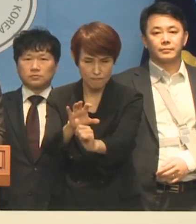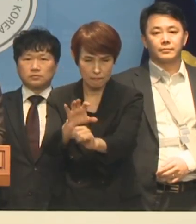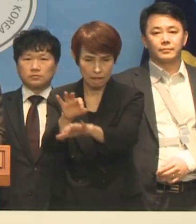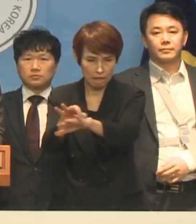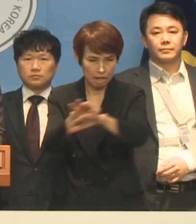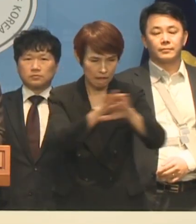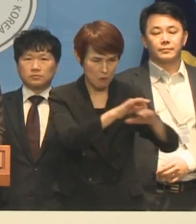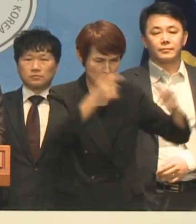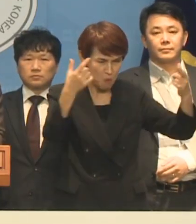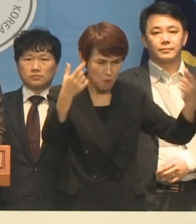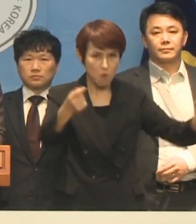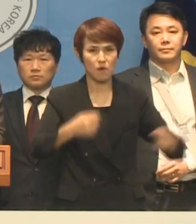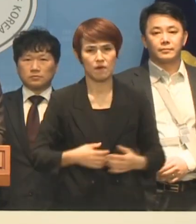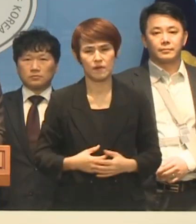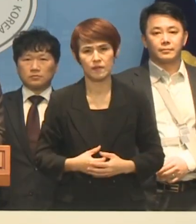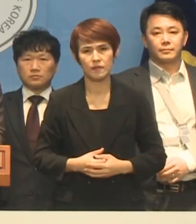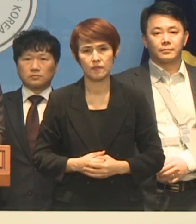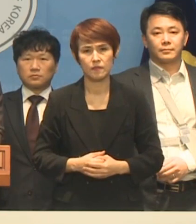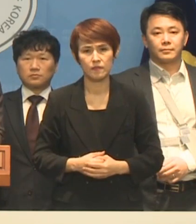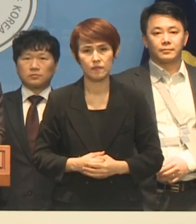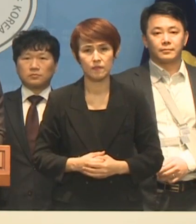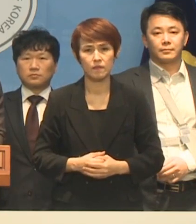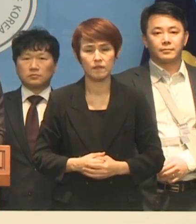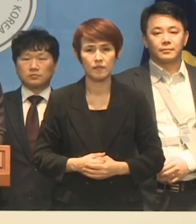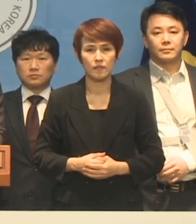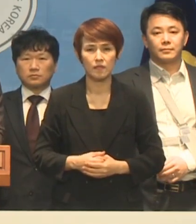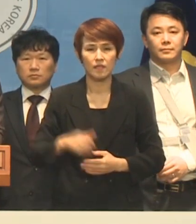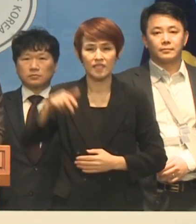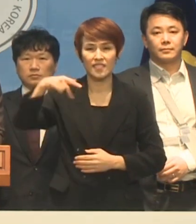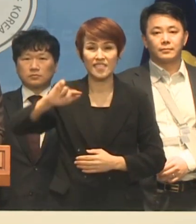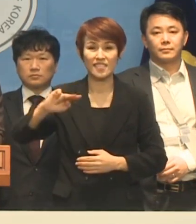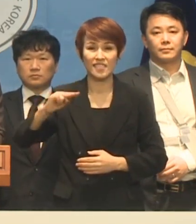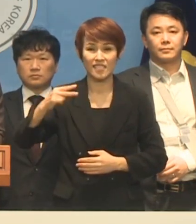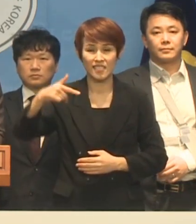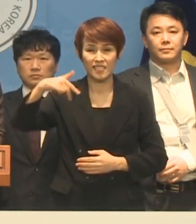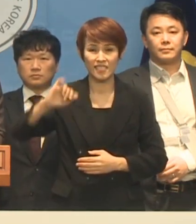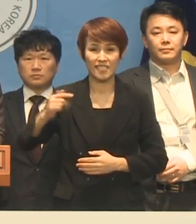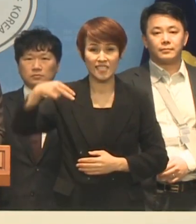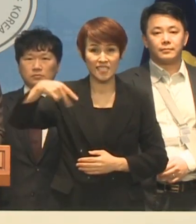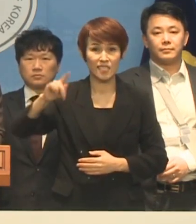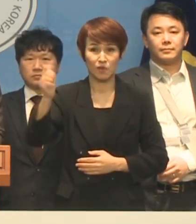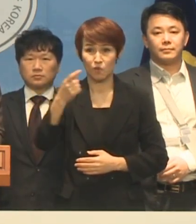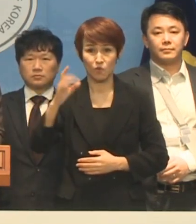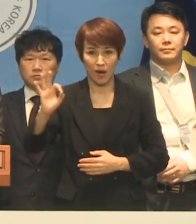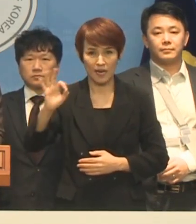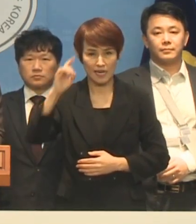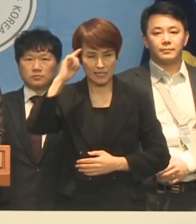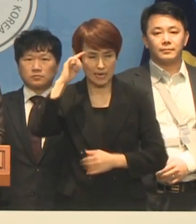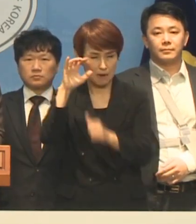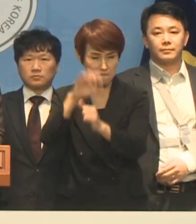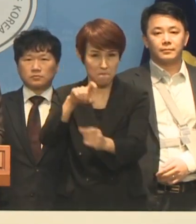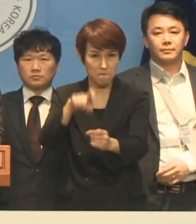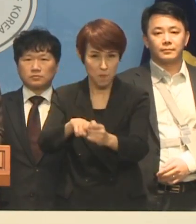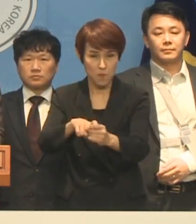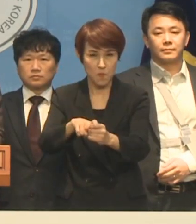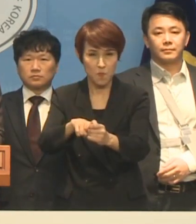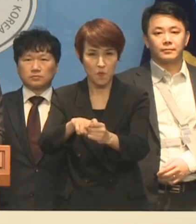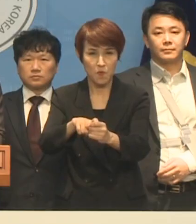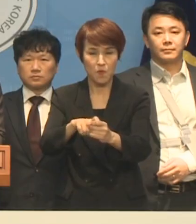바가 없습니다. 또한 진시황이 사상의 통제를 위해 분서를 자행했던